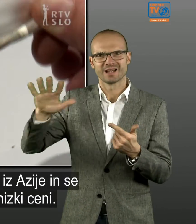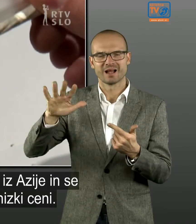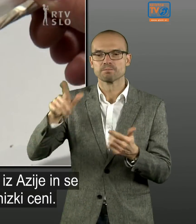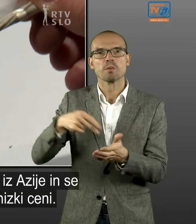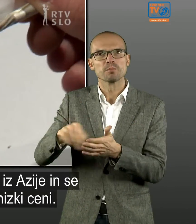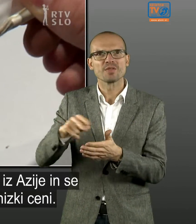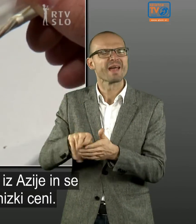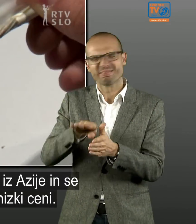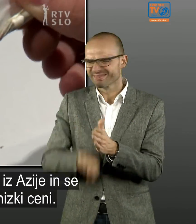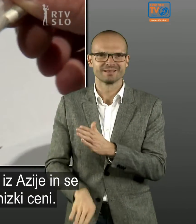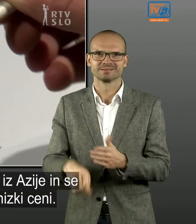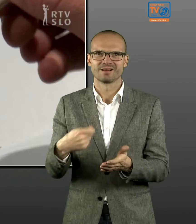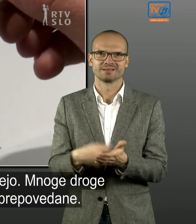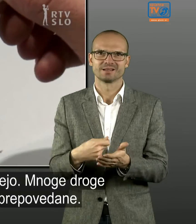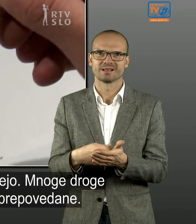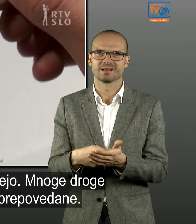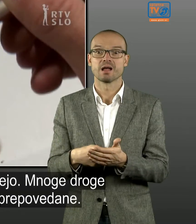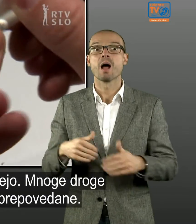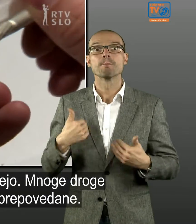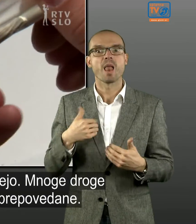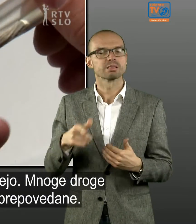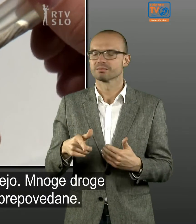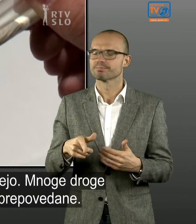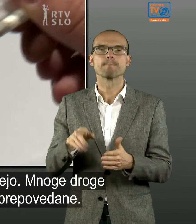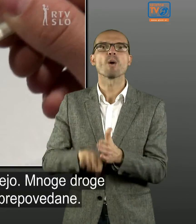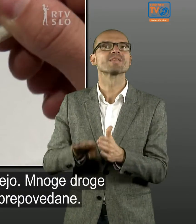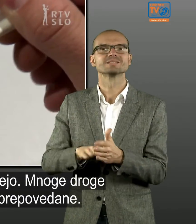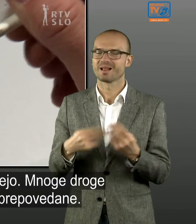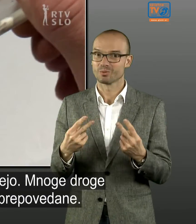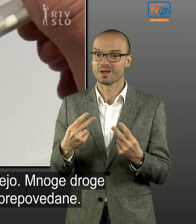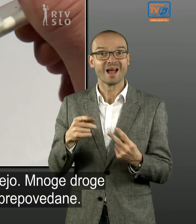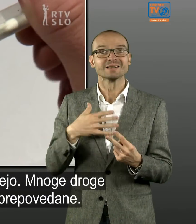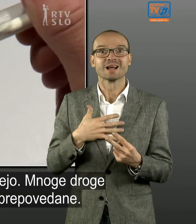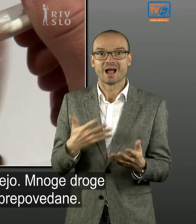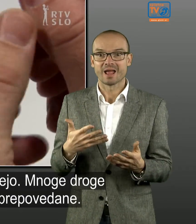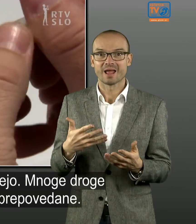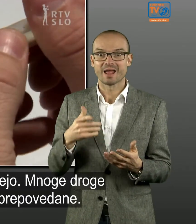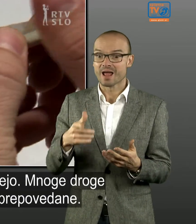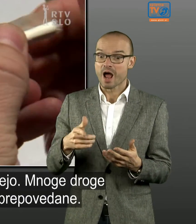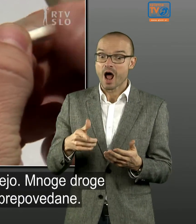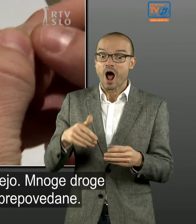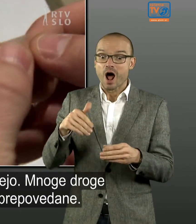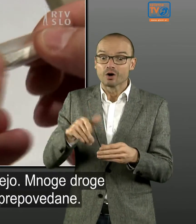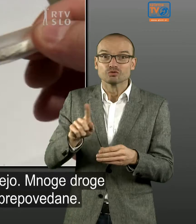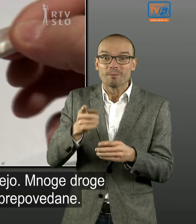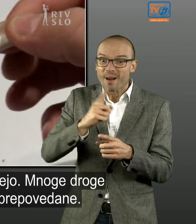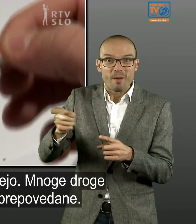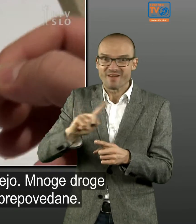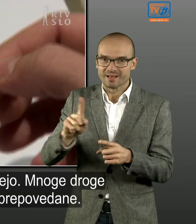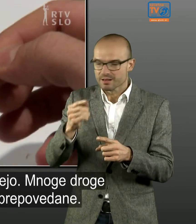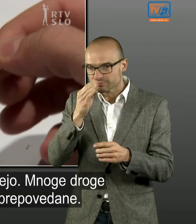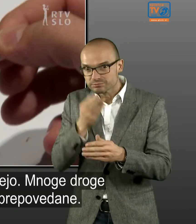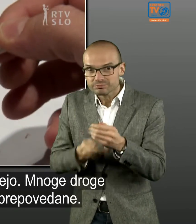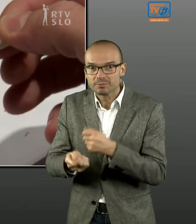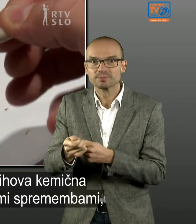prodajajo po zelo nizki ceni. Mladi jih podcenjujejo, droge so dostikrat niti ne uspejo biti še prepovedane, kajti zelo hitro